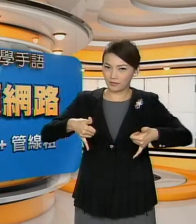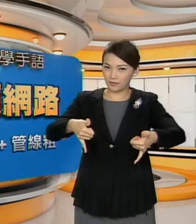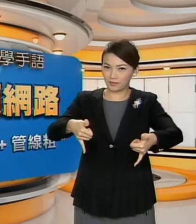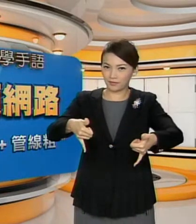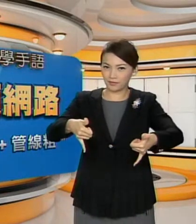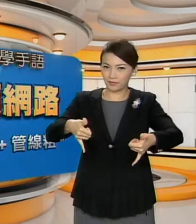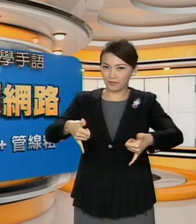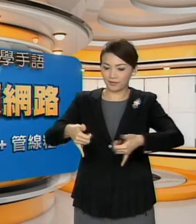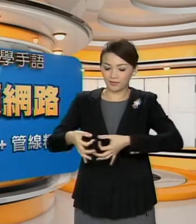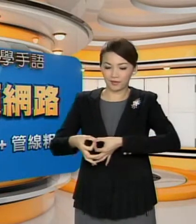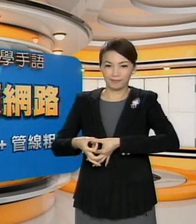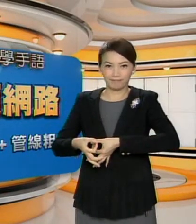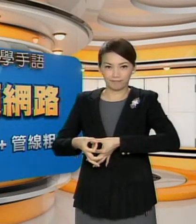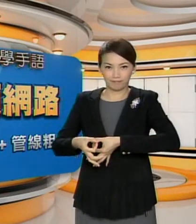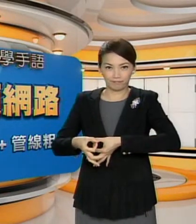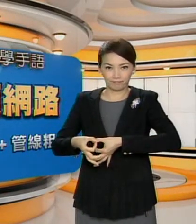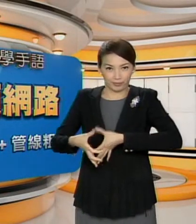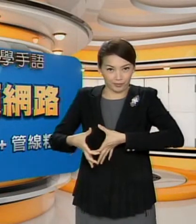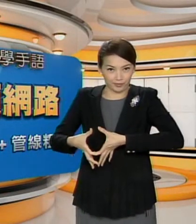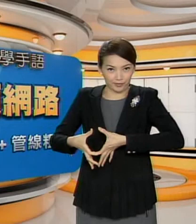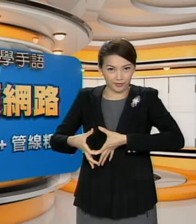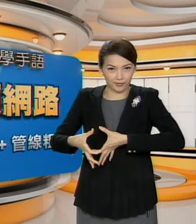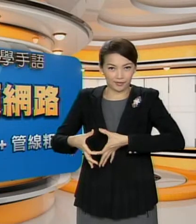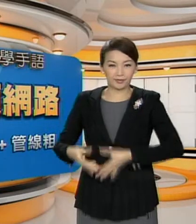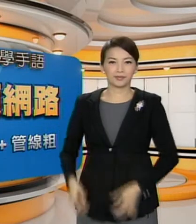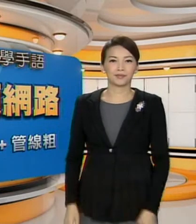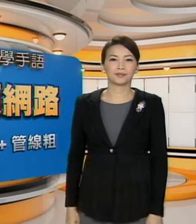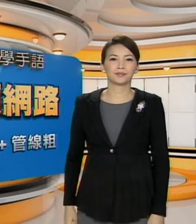路，然后管线粗大表示宽频。